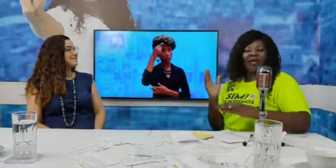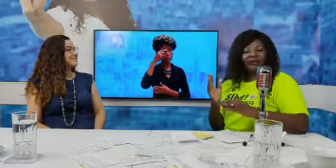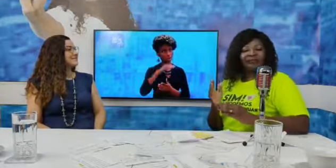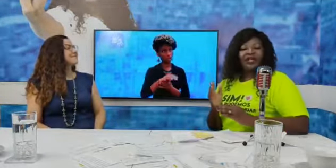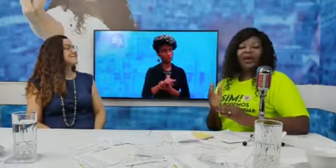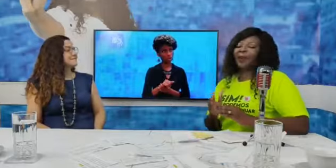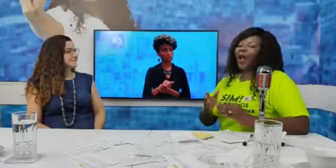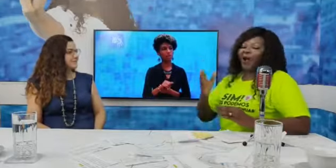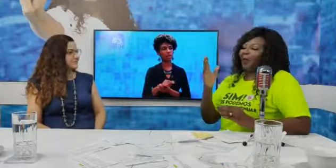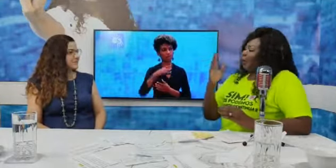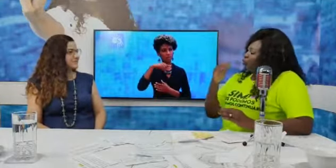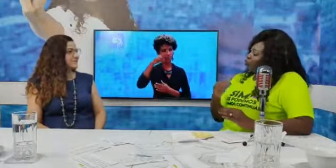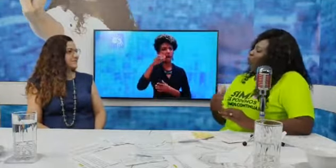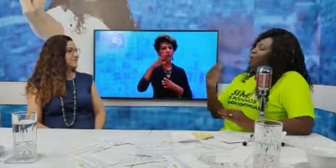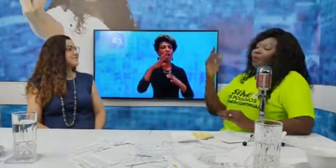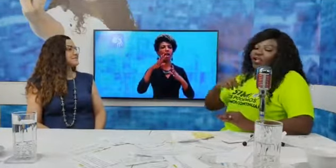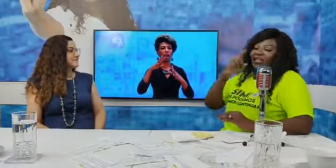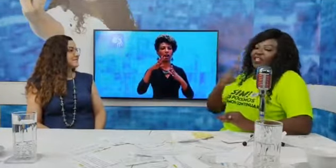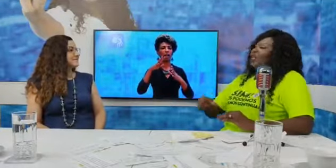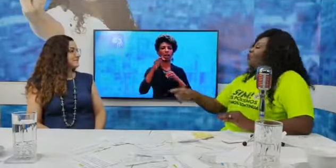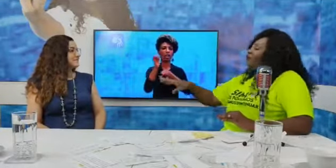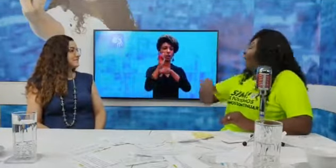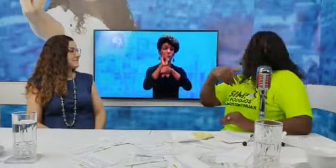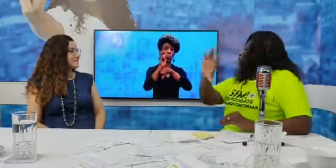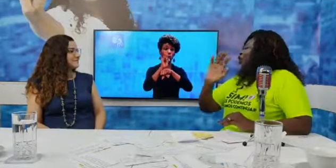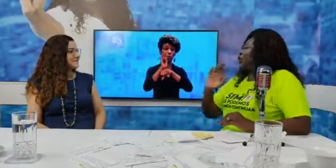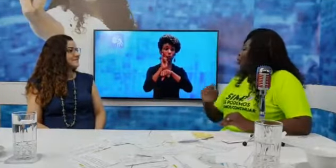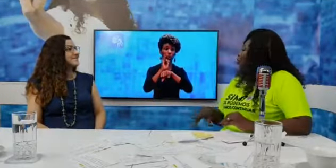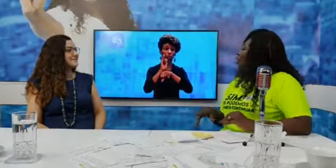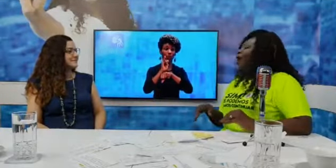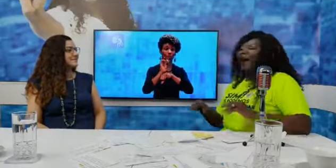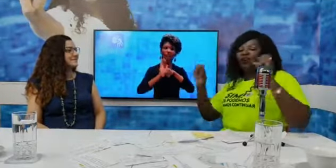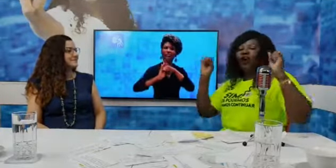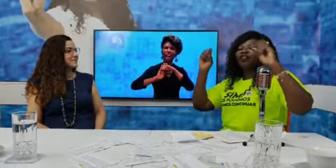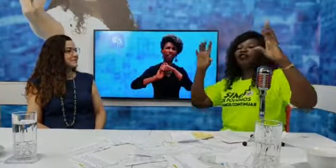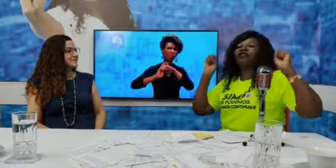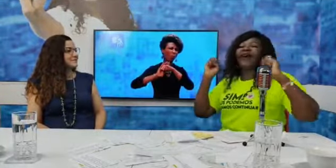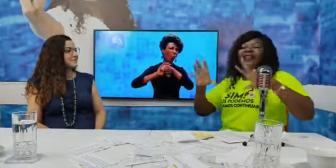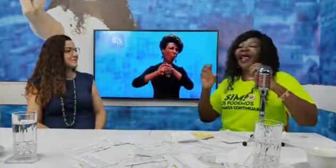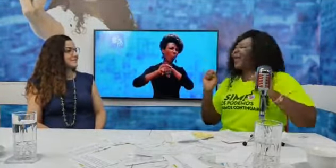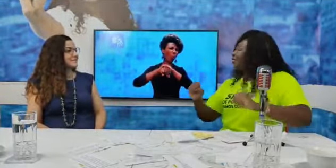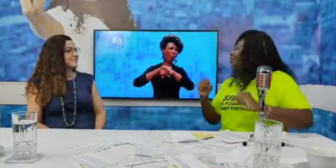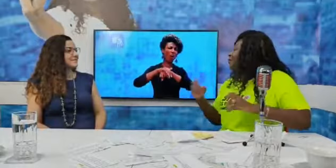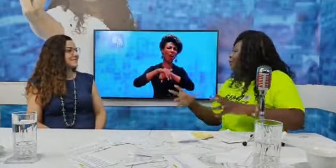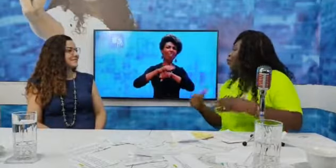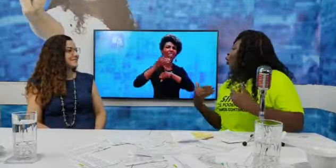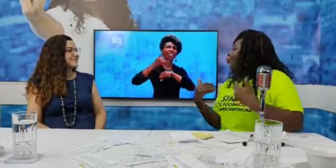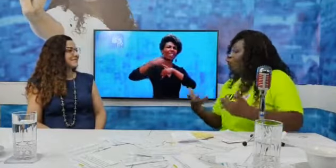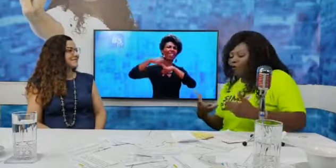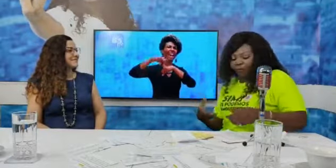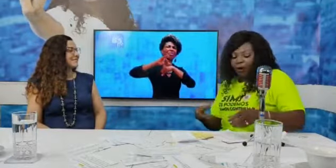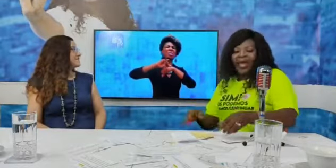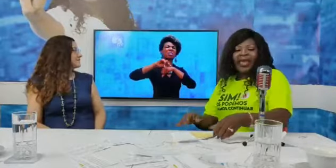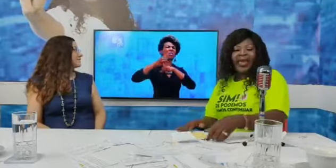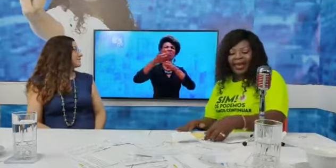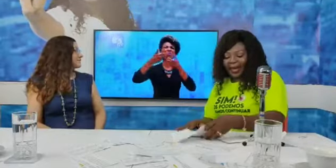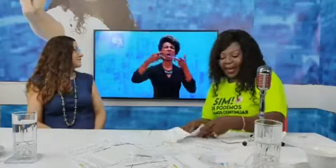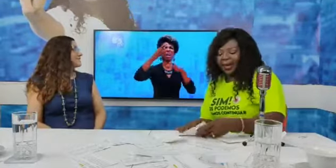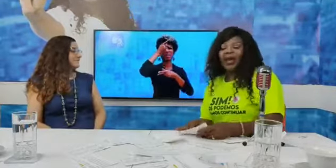sobe para o YouTube. Muita gente, vocês vão ver à noite aqui, ó. À noite isso vai estar lá em cima, porque o povo